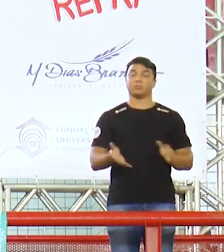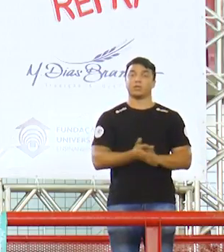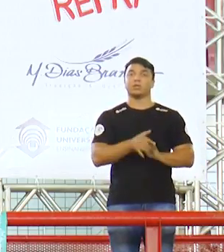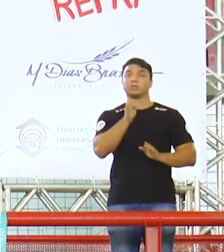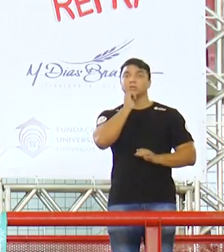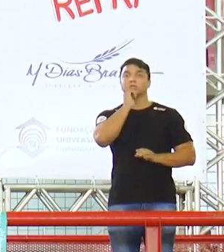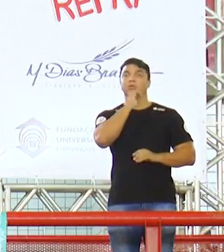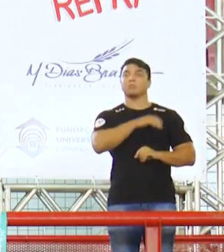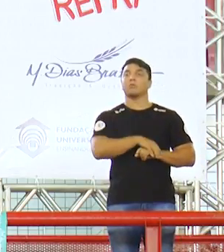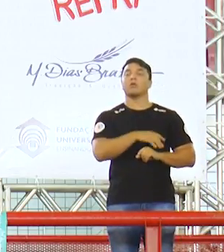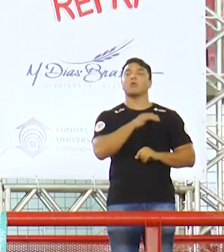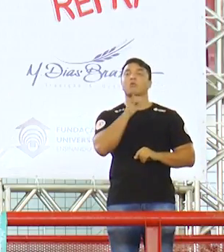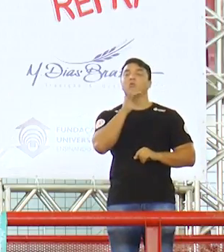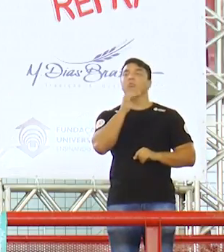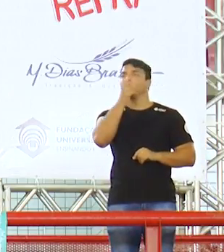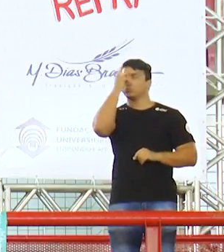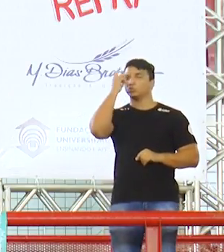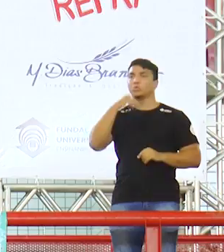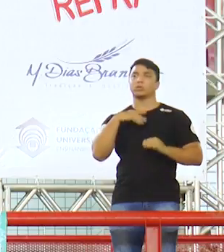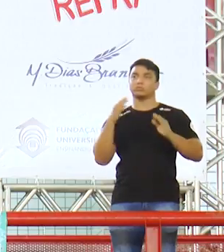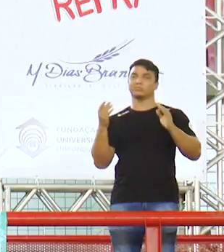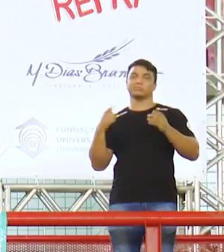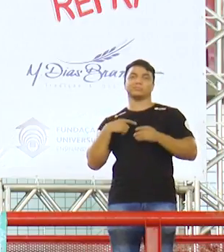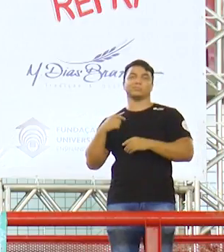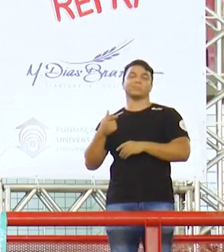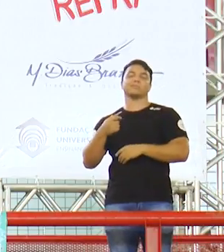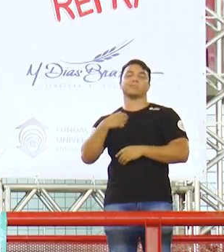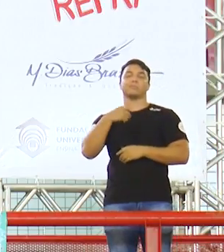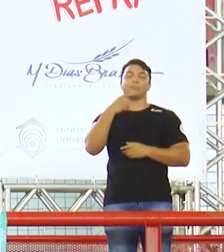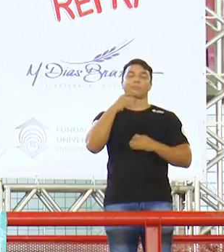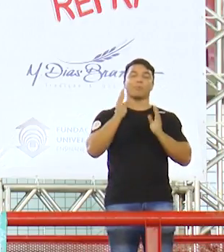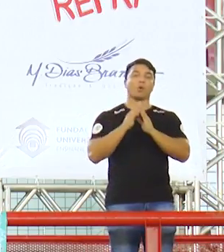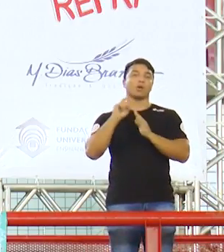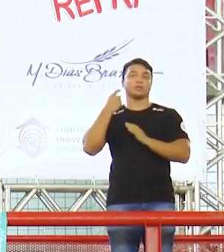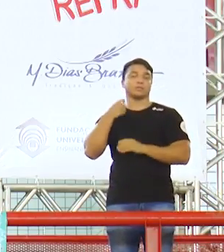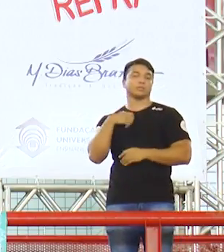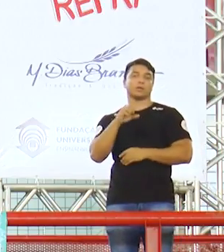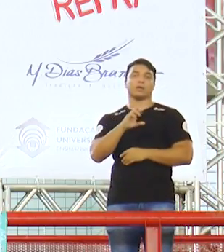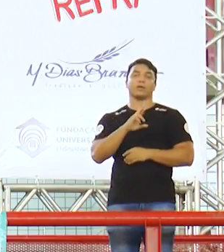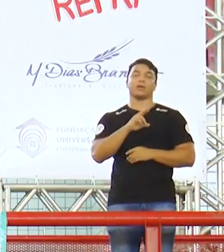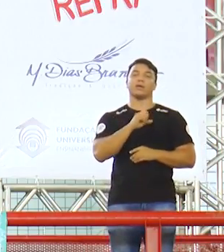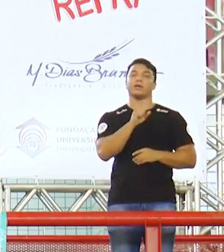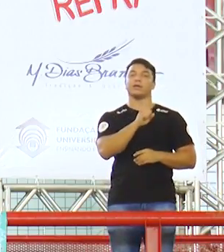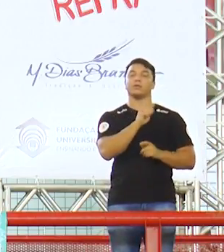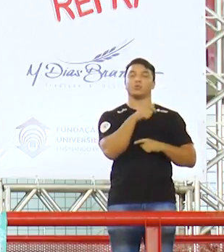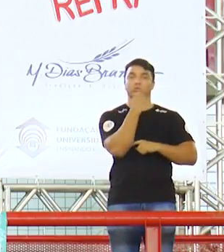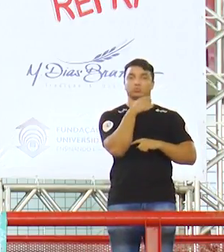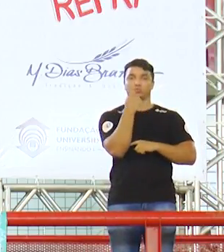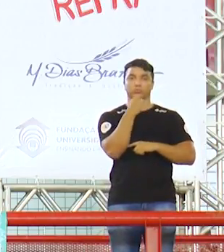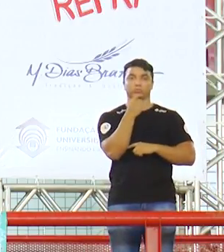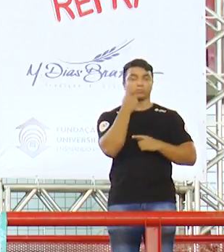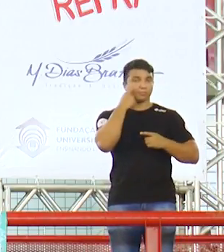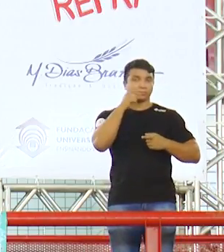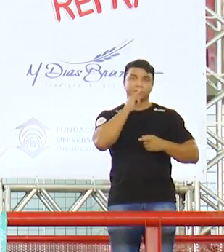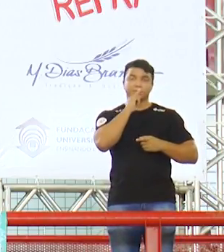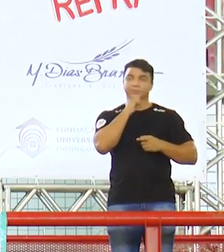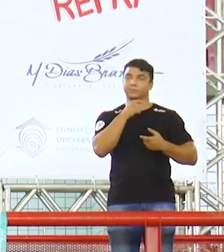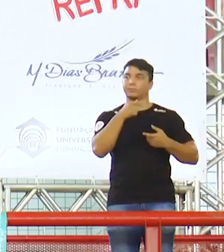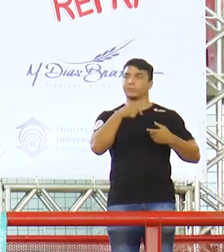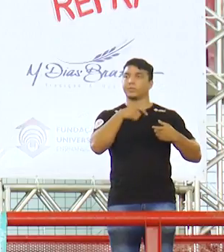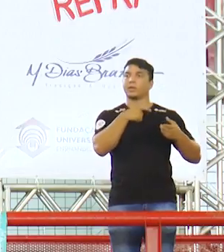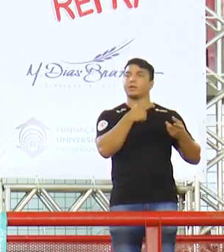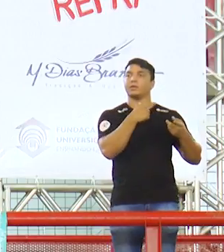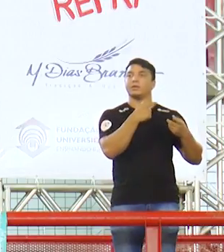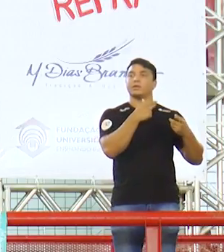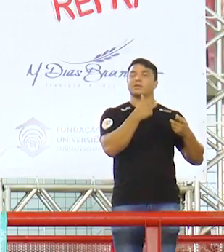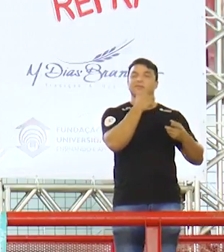Imagina que você conheceu um amiguinho que acabou de chegar do Rio Grande do Sul. Aí você está ali conversando com ele,